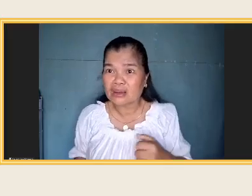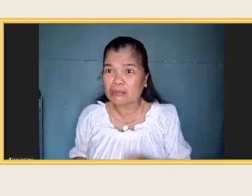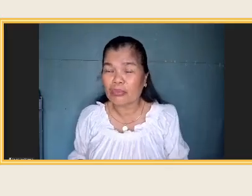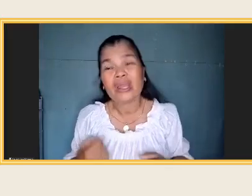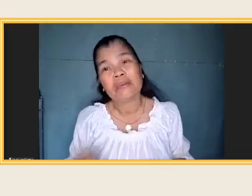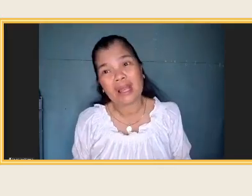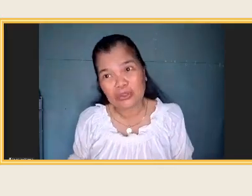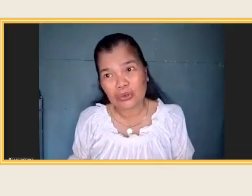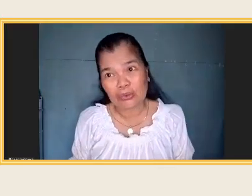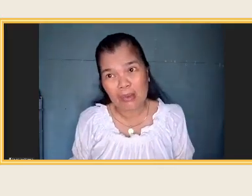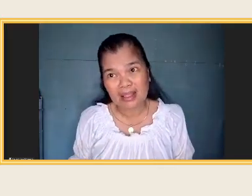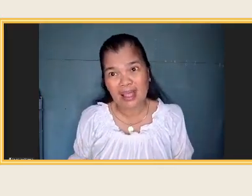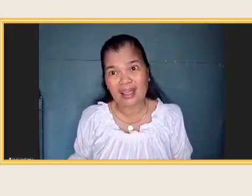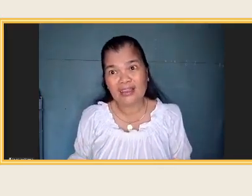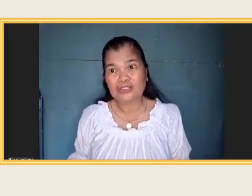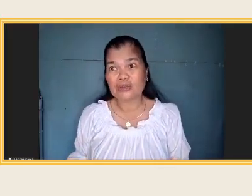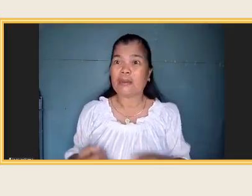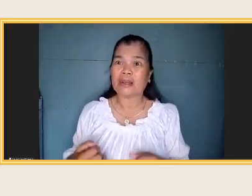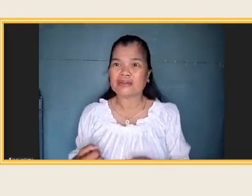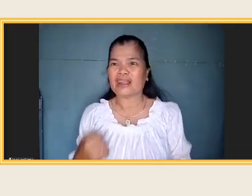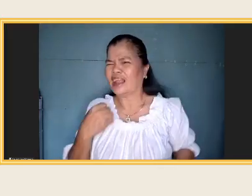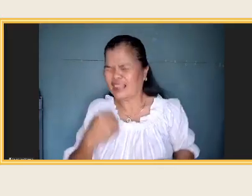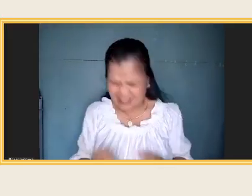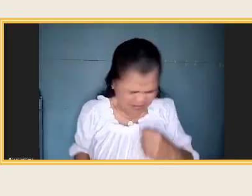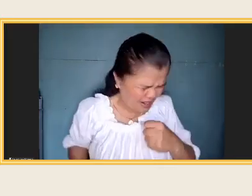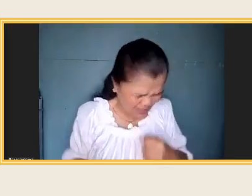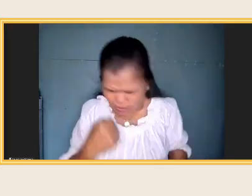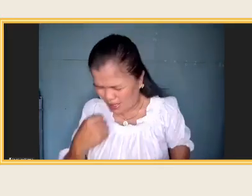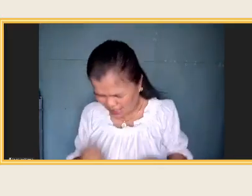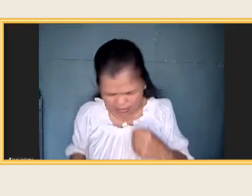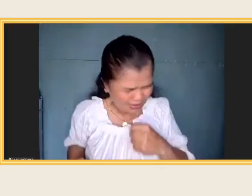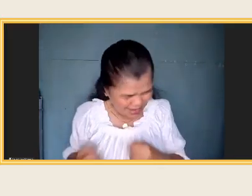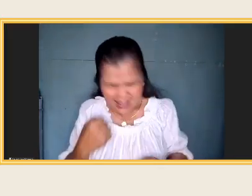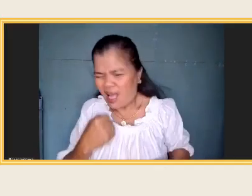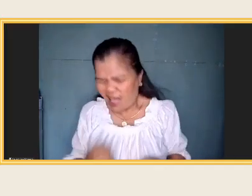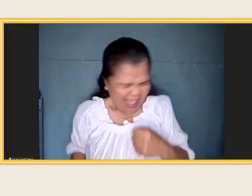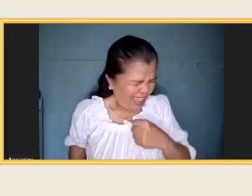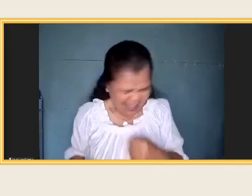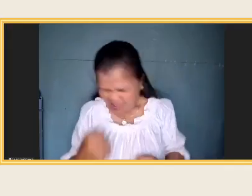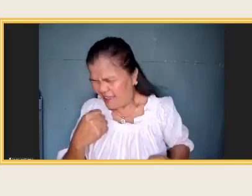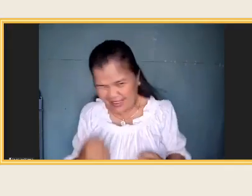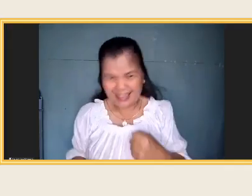Nagbo-boxing? Pwedeng malito yung bata. So, dapat run talagang para ka tumatakbo.